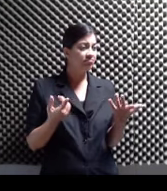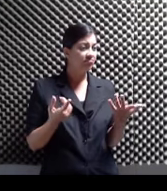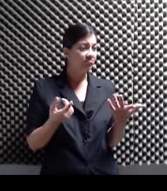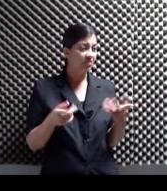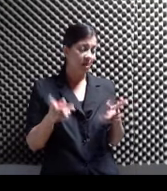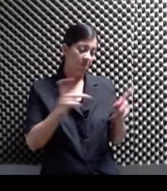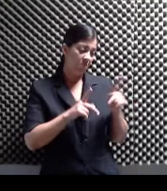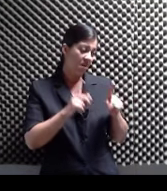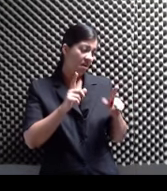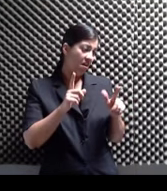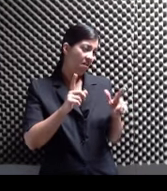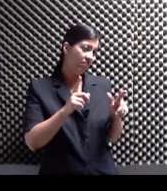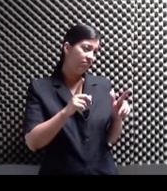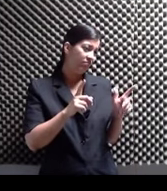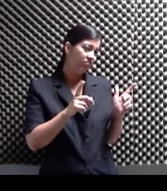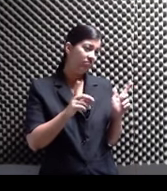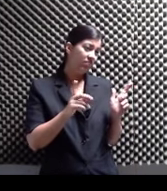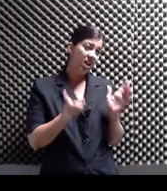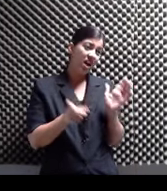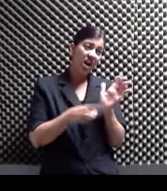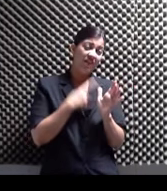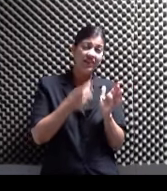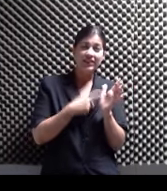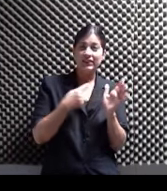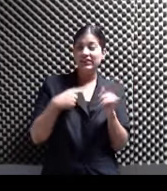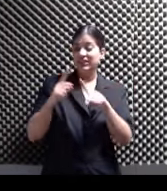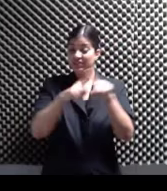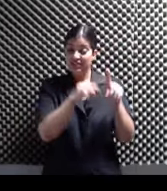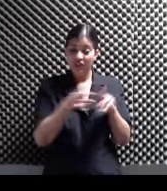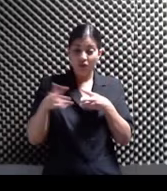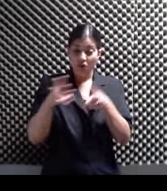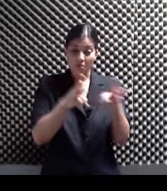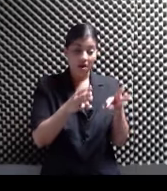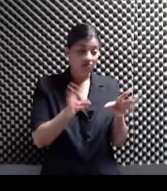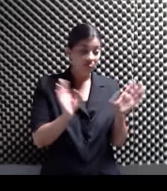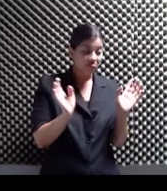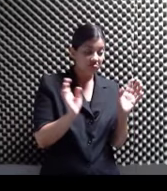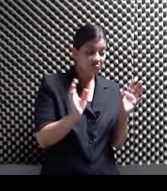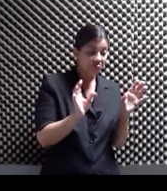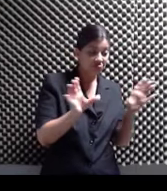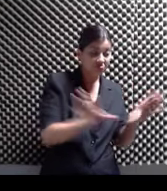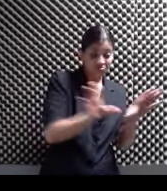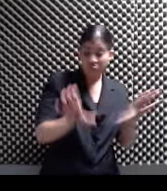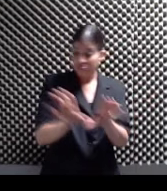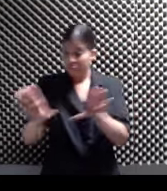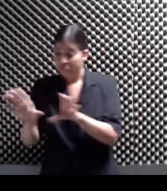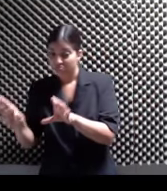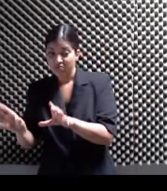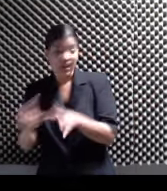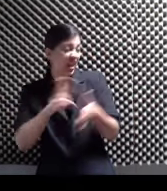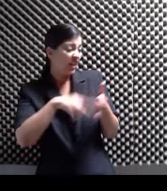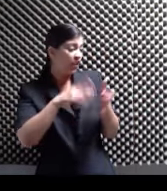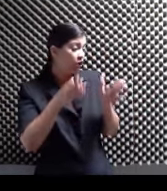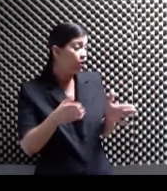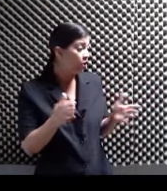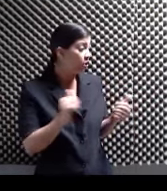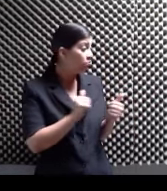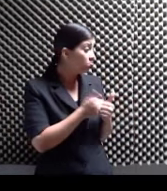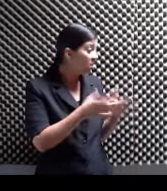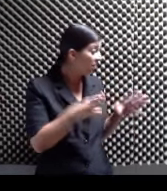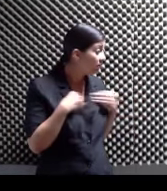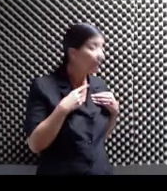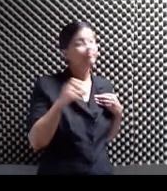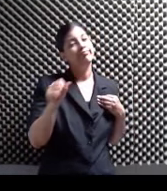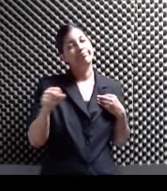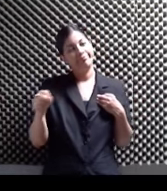estilos, pues a veces la gente como que le cuesta ubicarse un poco, ¿no? ¿Cuál ha sido tu experiencia en ese sentido? Hasta la fecha, fíjate, he tenido muy buena aceptación entre